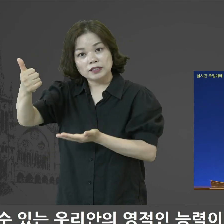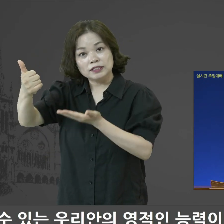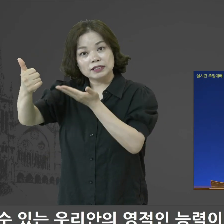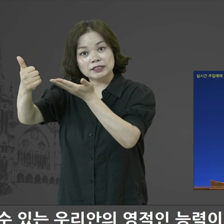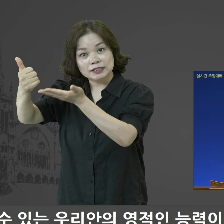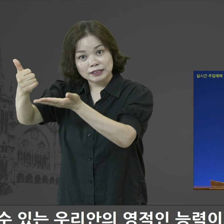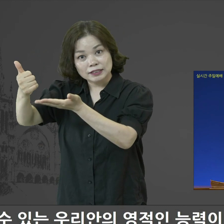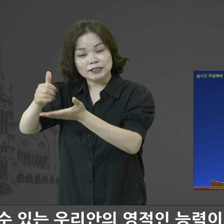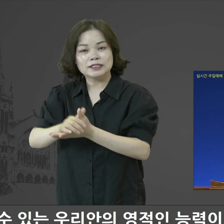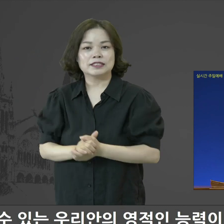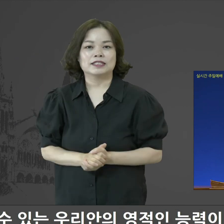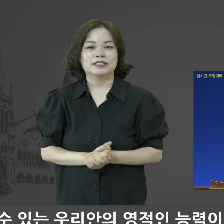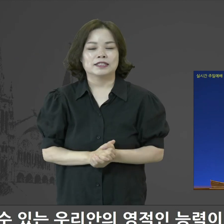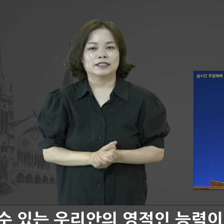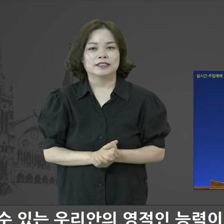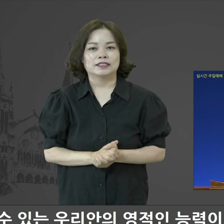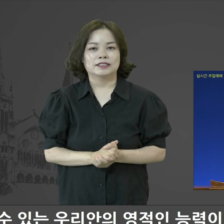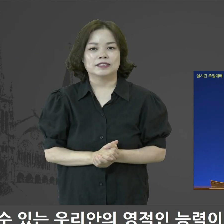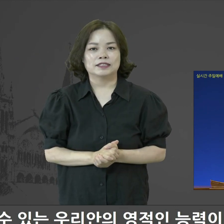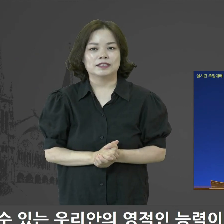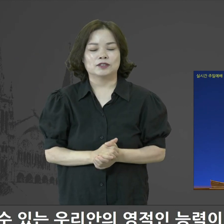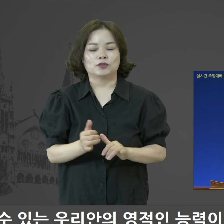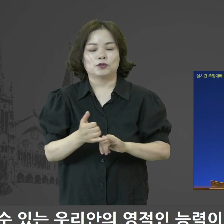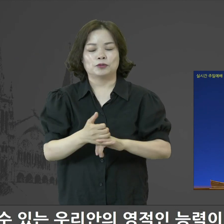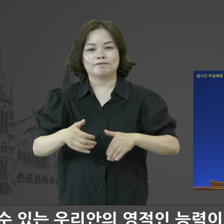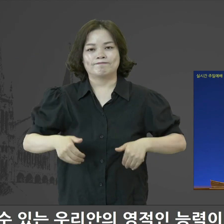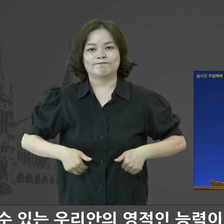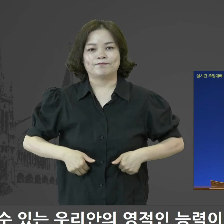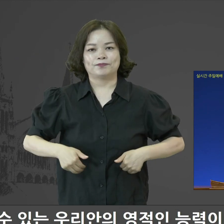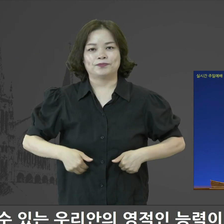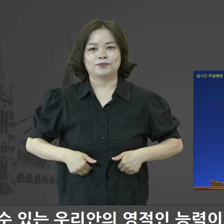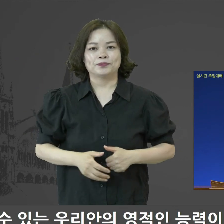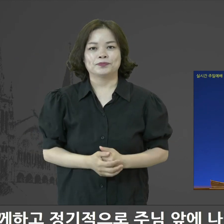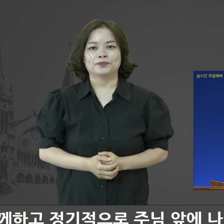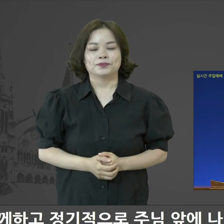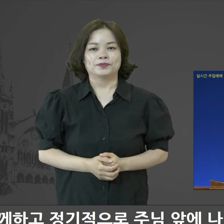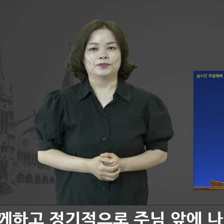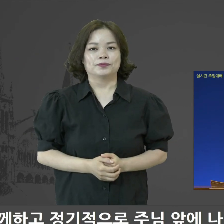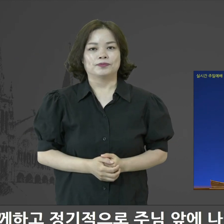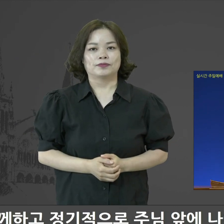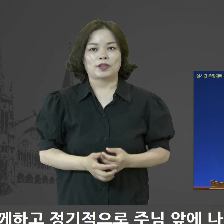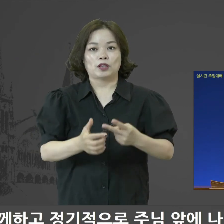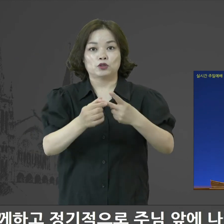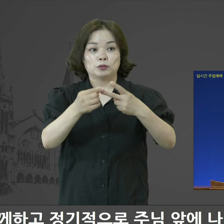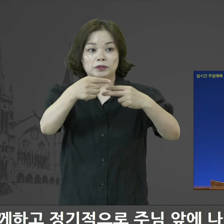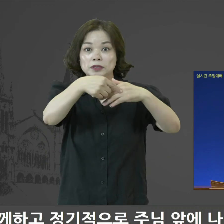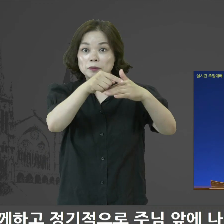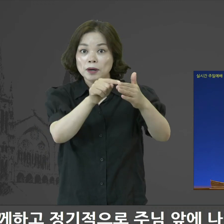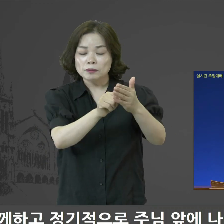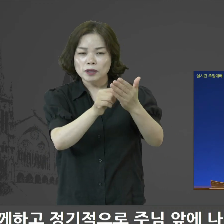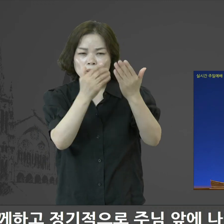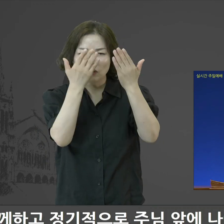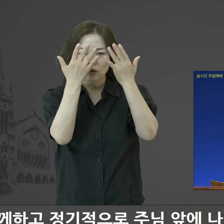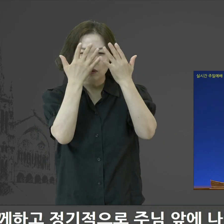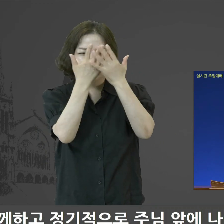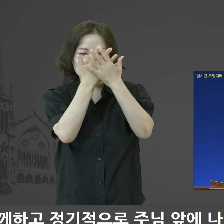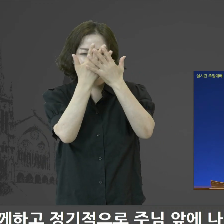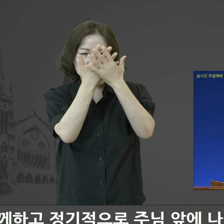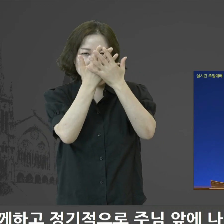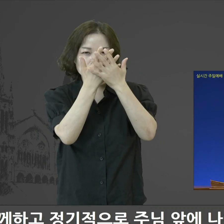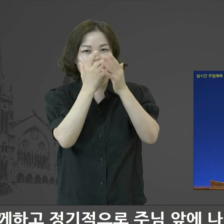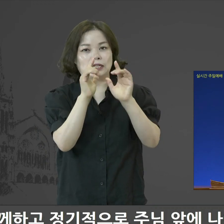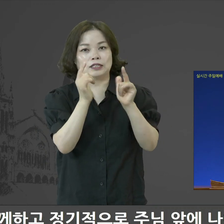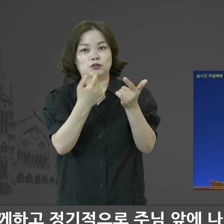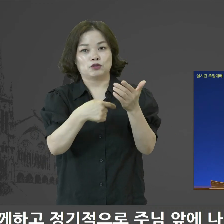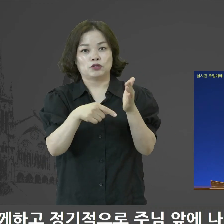이런 이 장치들이 있어야 하는 것이죠. 두 번째, 마음이 어두워지지 않도록 마음을